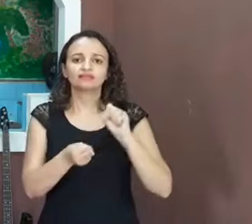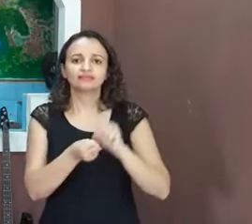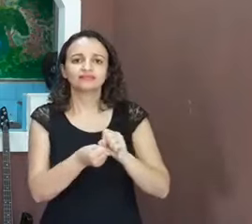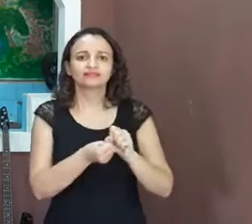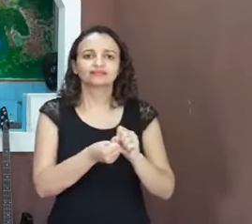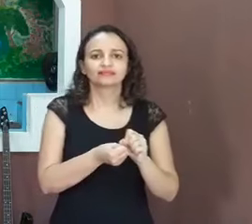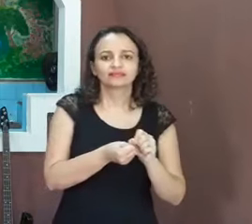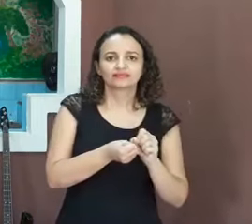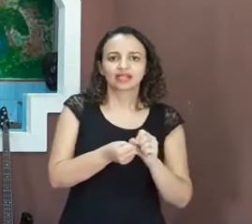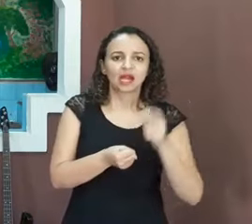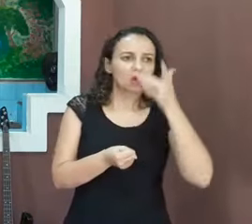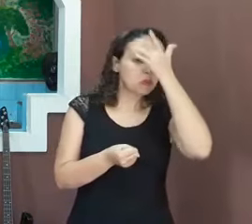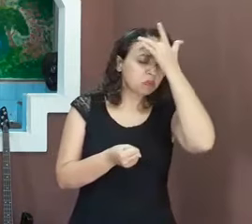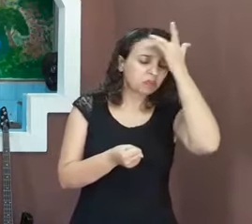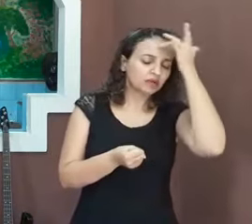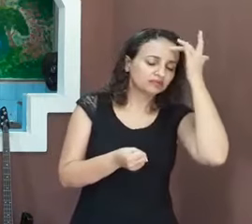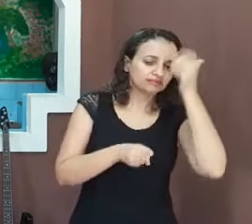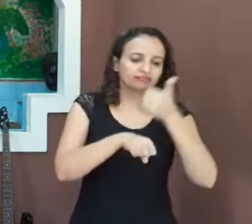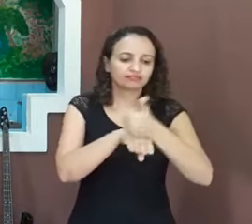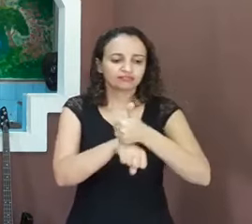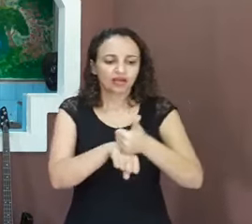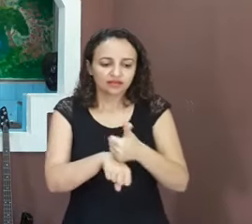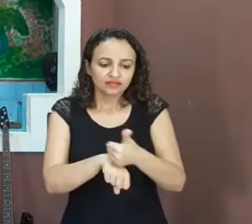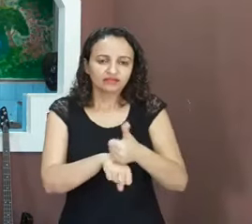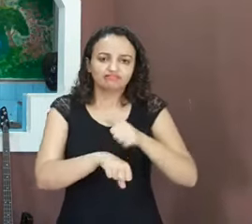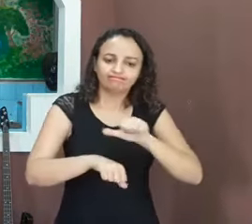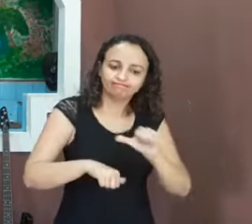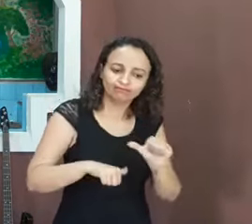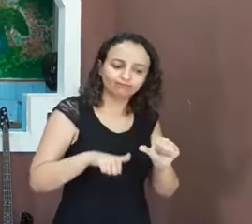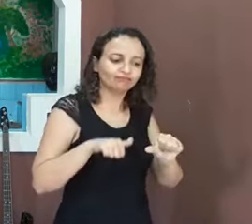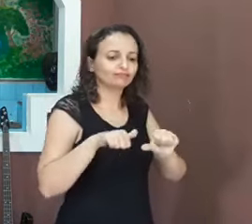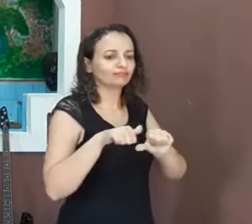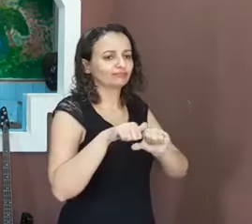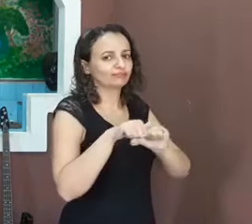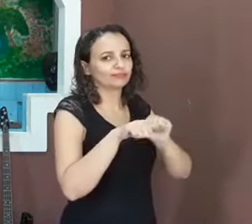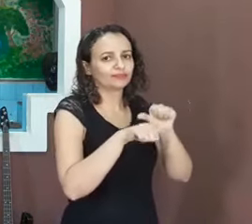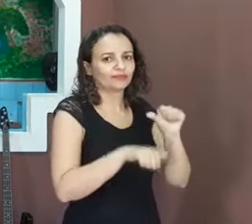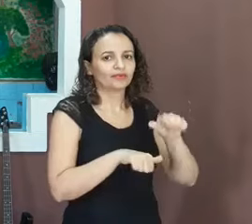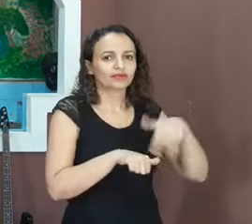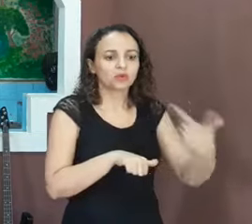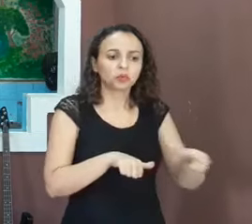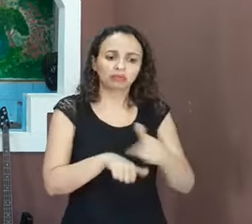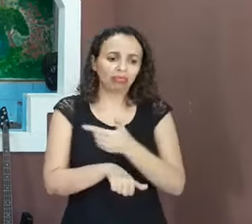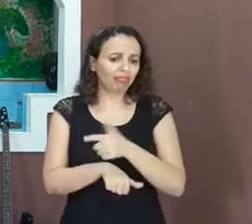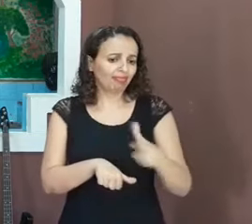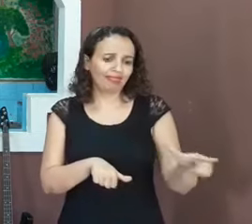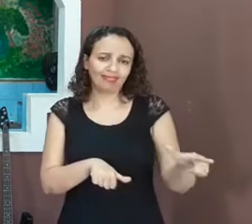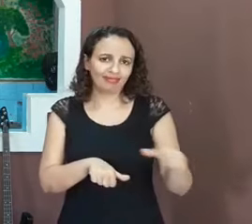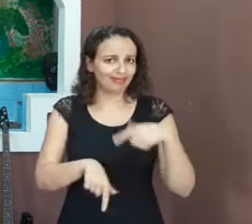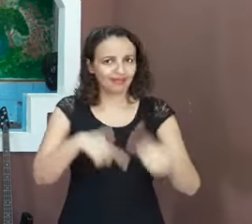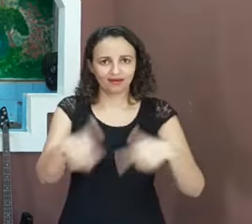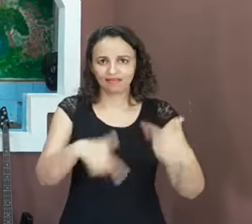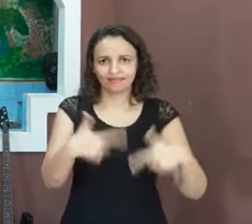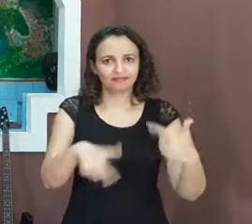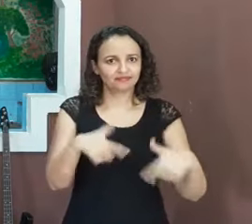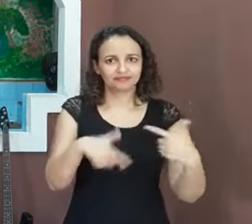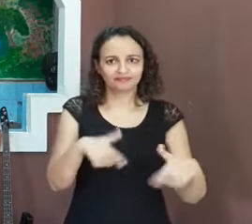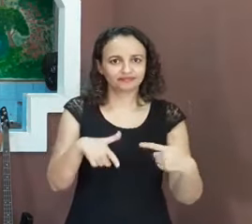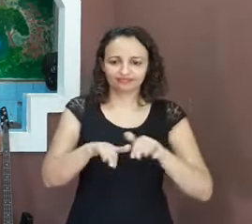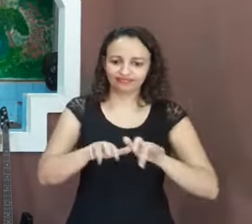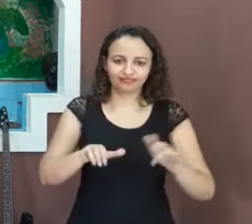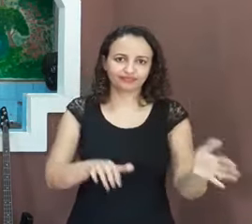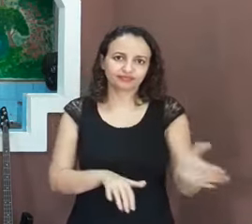profissão migrou, não tem mais, né? E eu falo, eu tenho